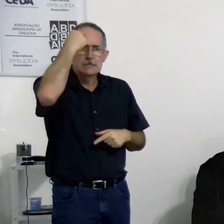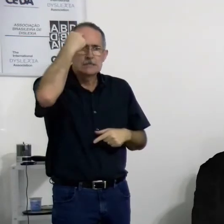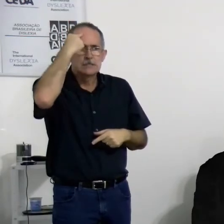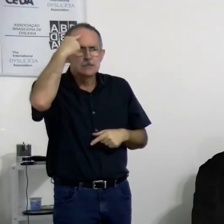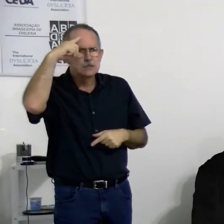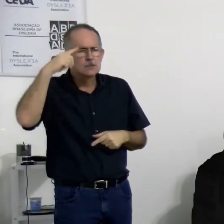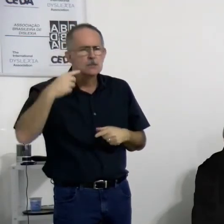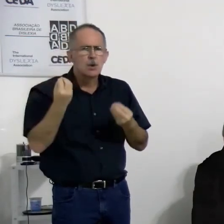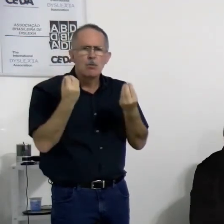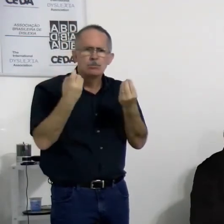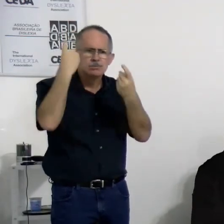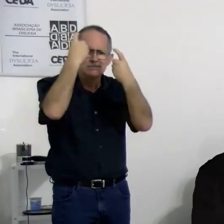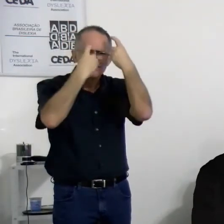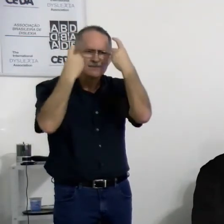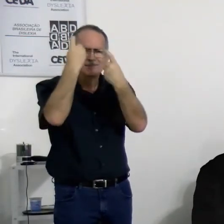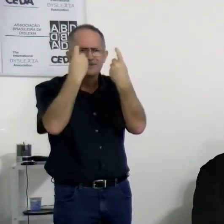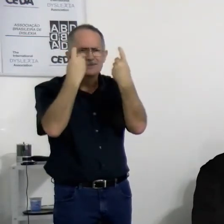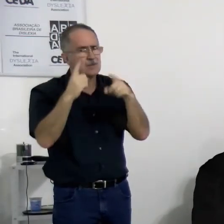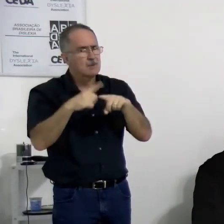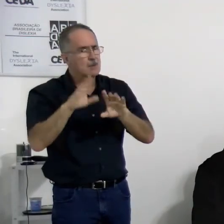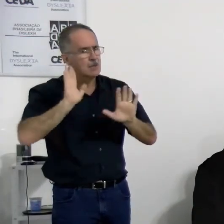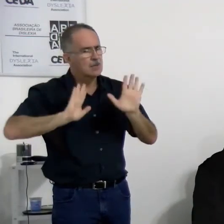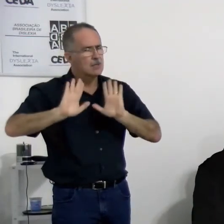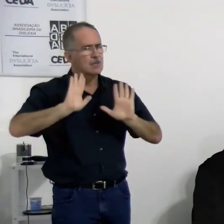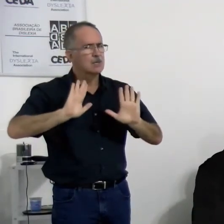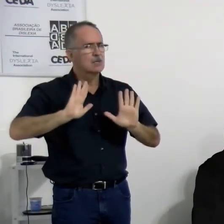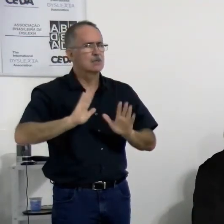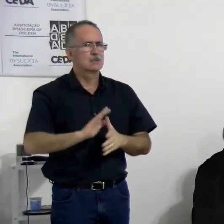muito preocupados, não é? Com muito cuidado. So, in general,